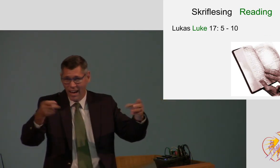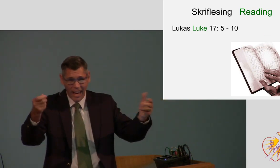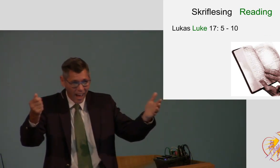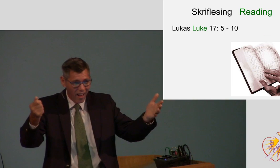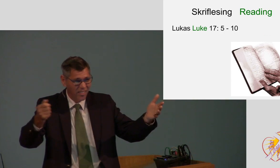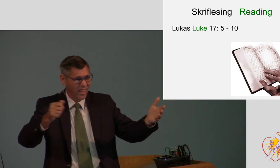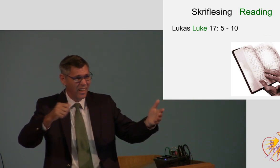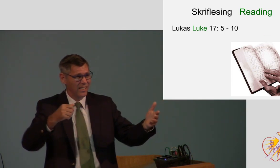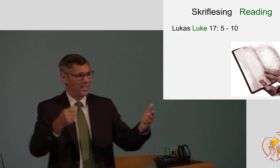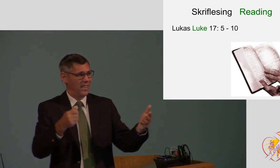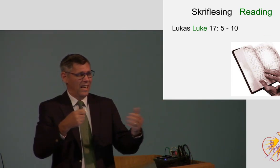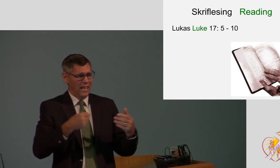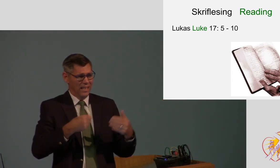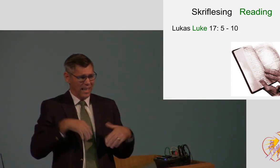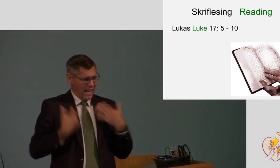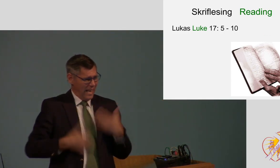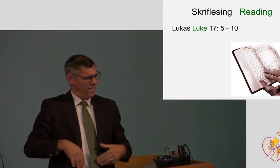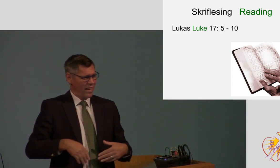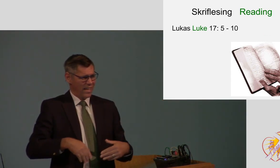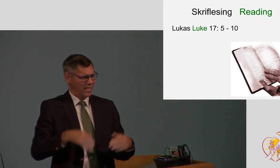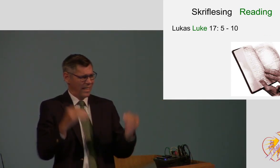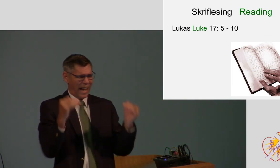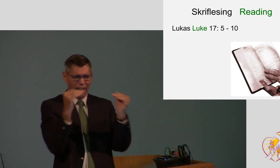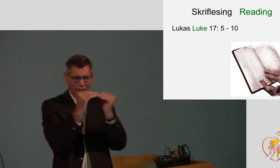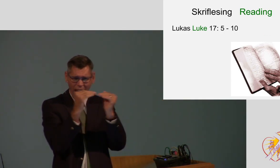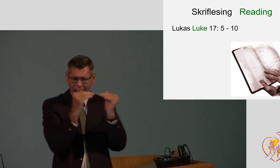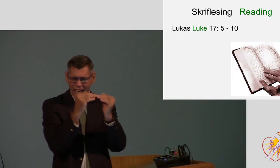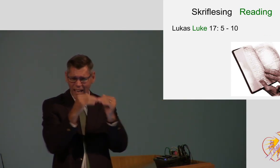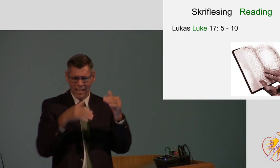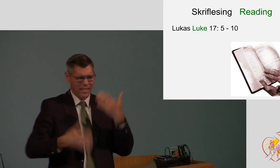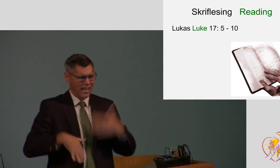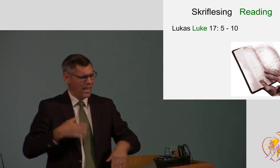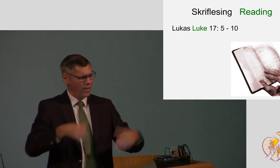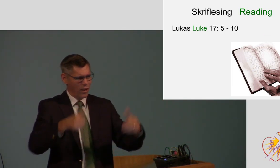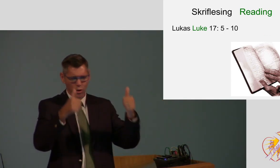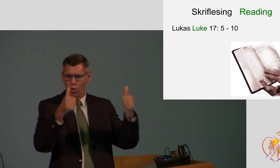geld en sy lewe is regverdig en sy lewe is goed.